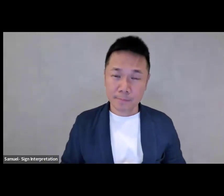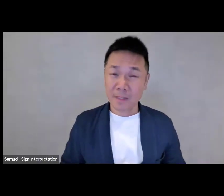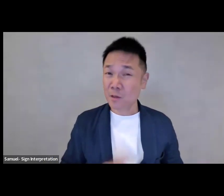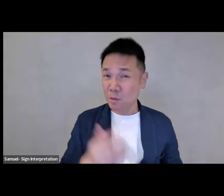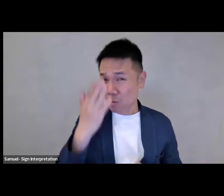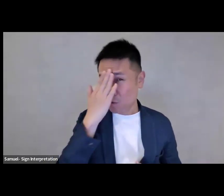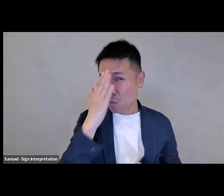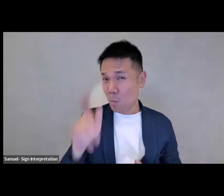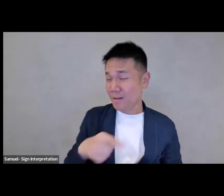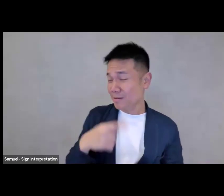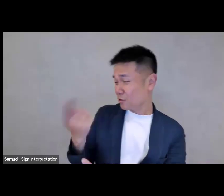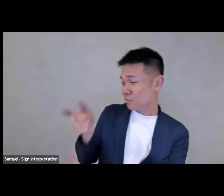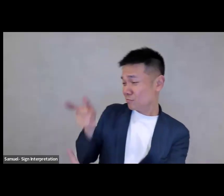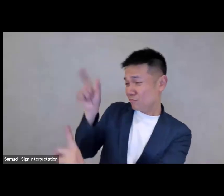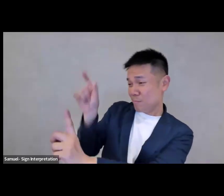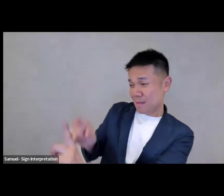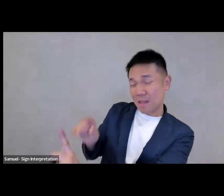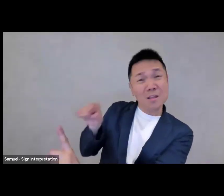儿。